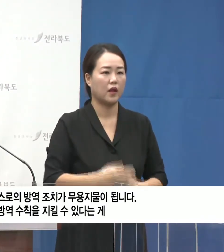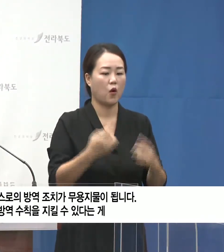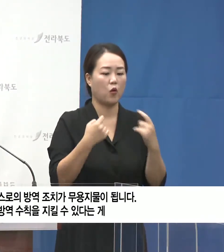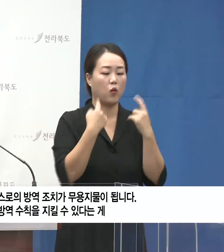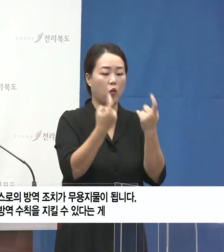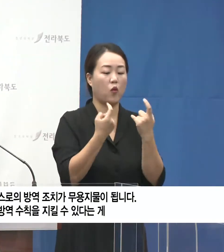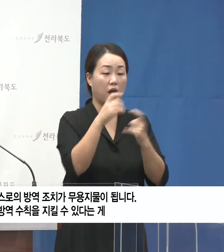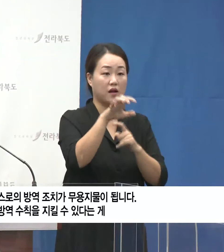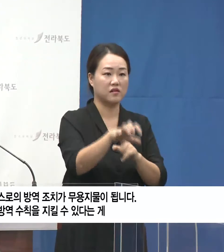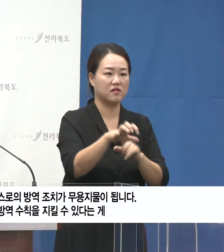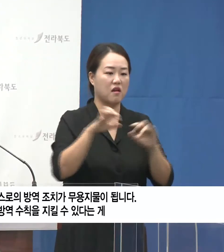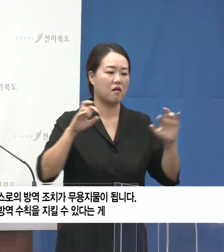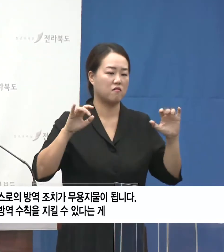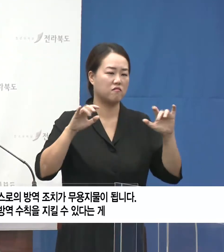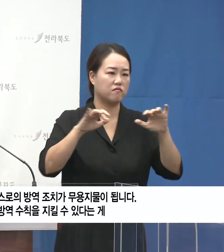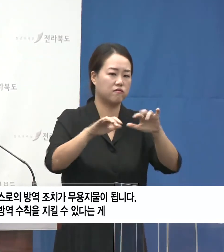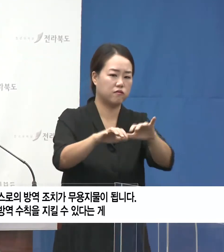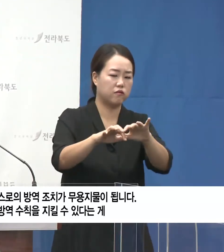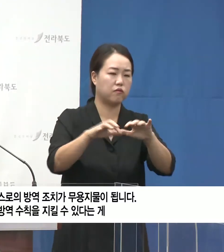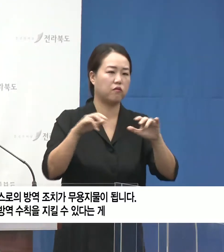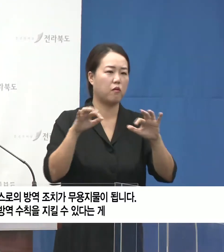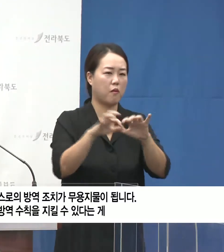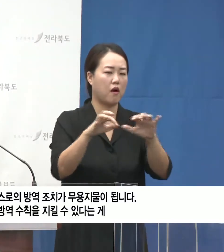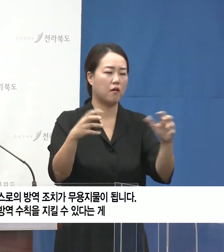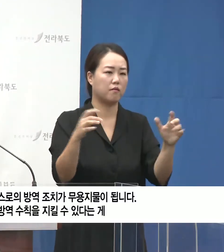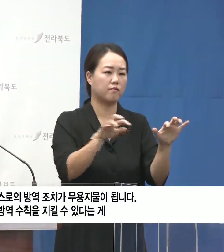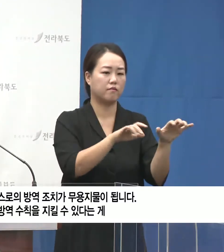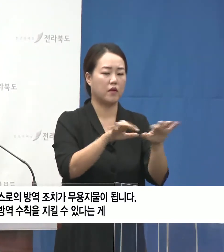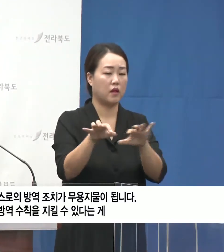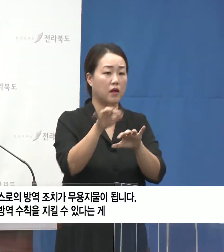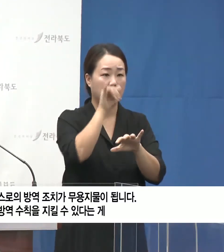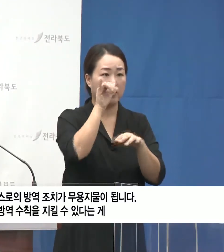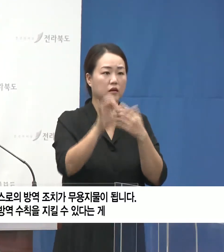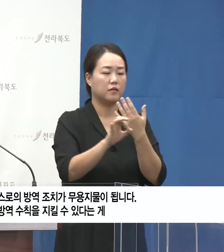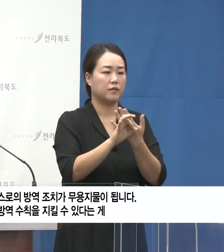관광지 많은 사람들이 찾아서